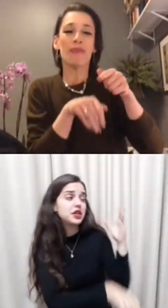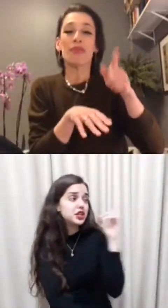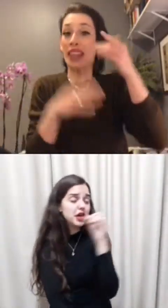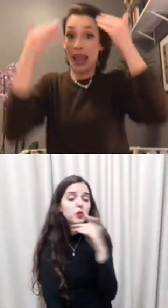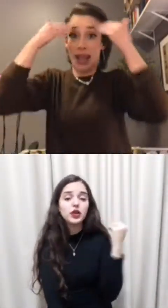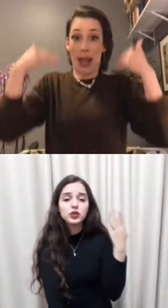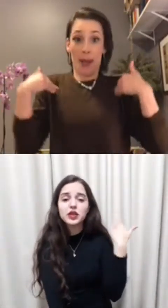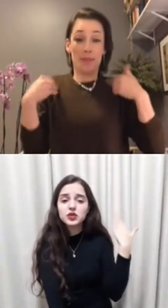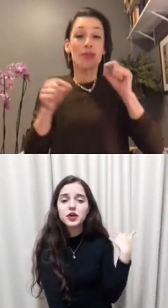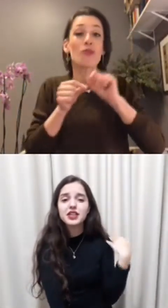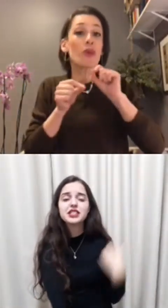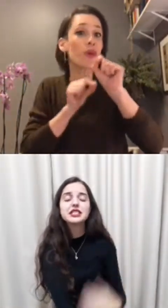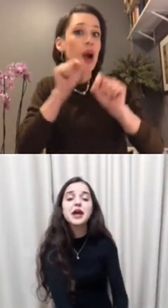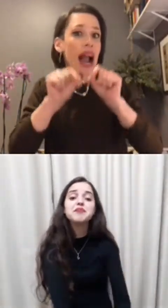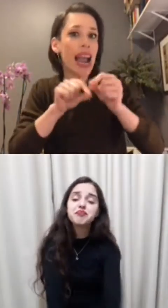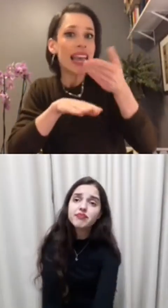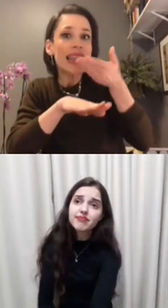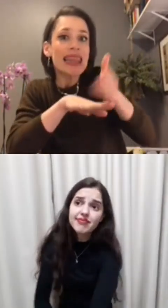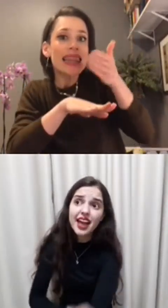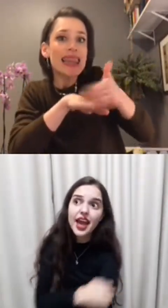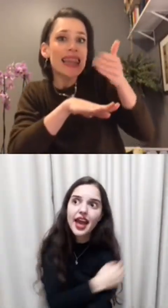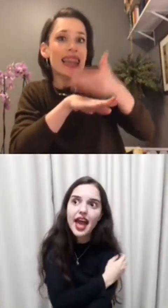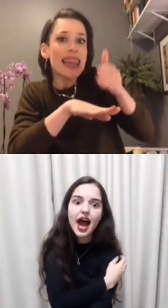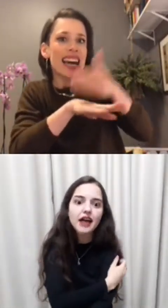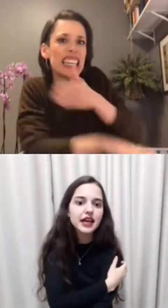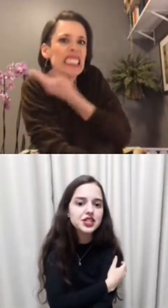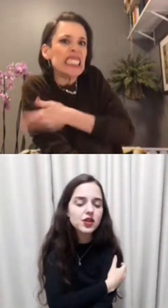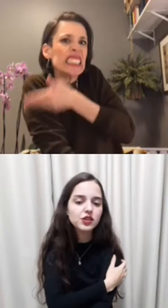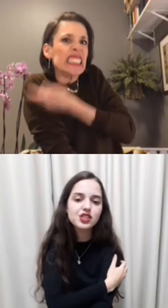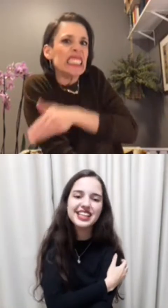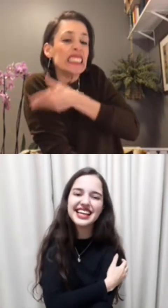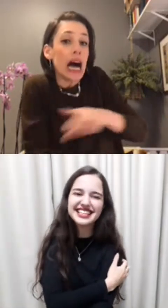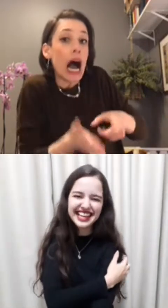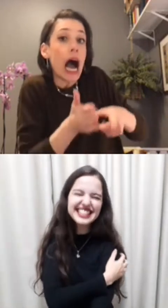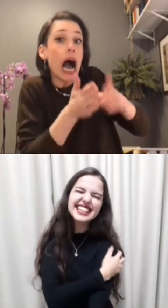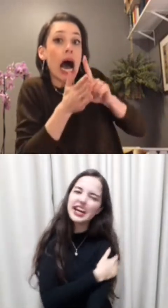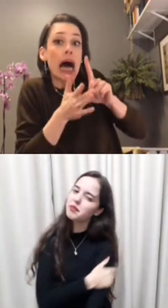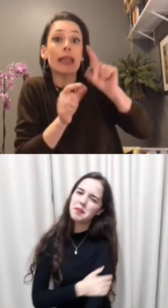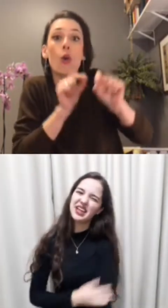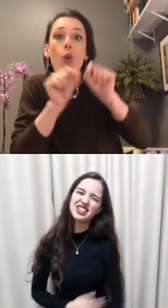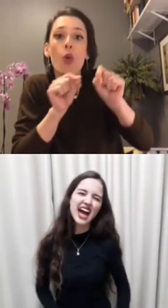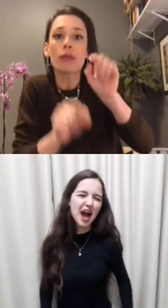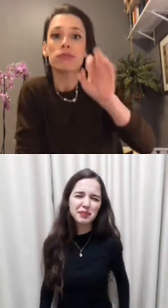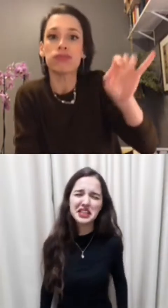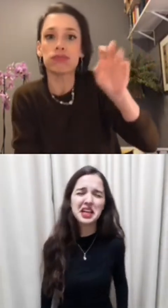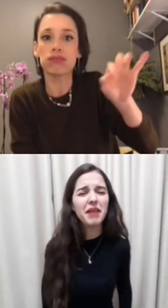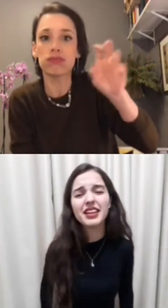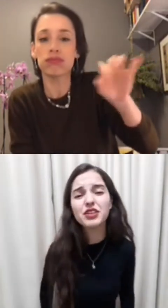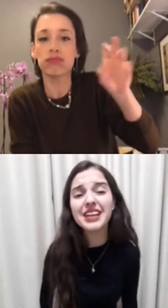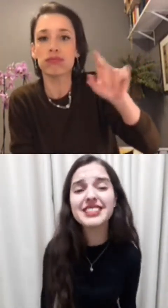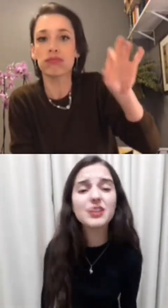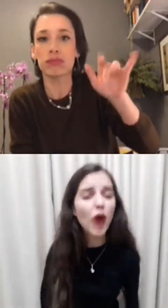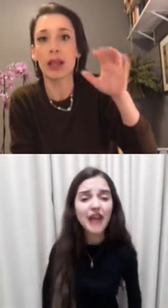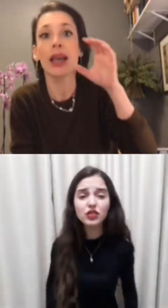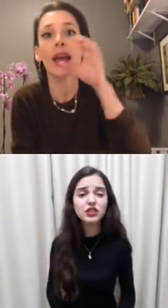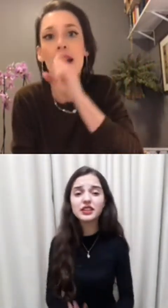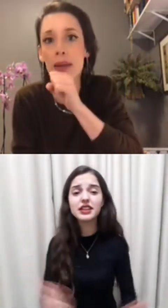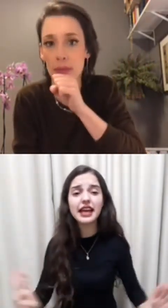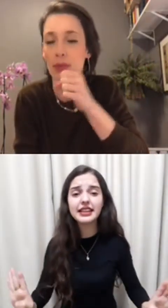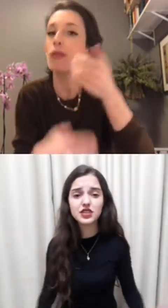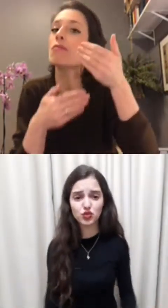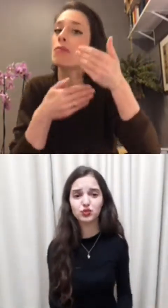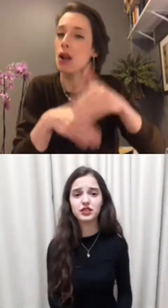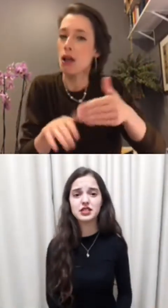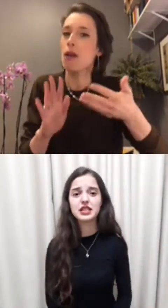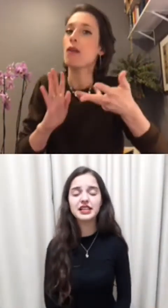eu pratiquei muito isso antes, né? A datilologia deles é extremamente rápida, emenda umas